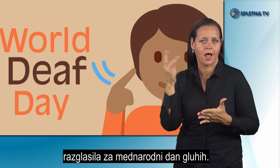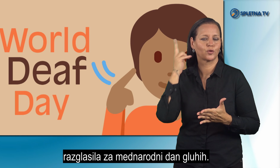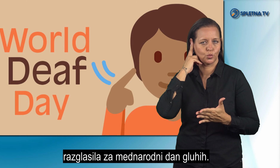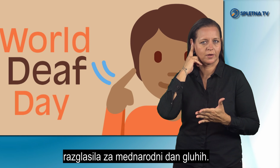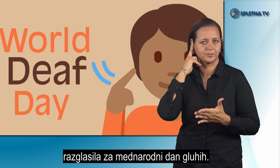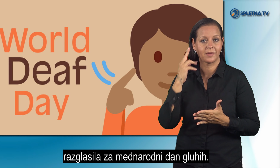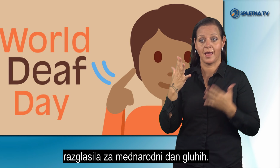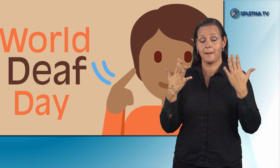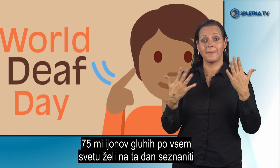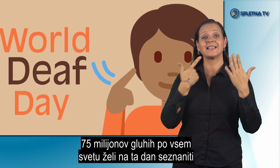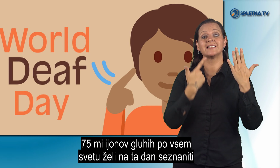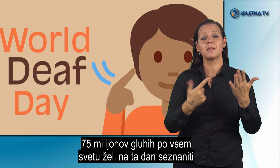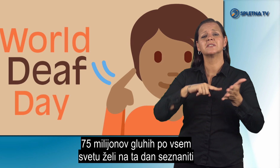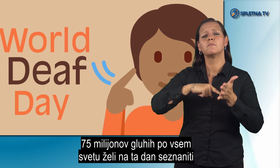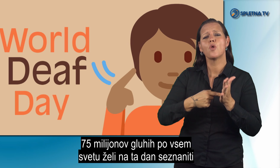gluhih.